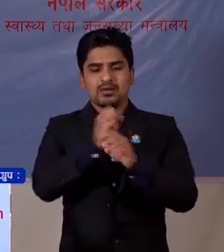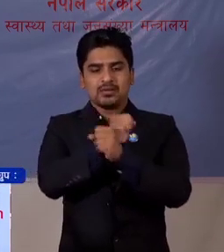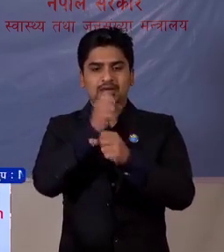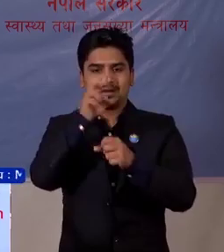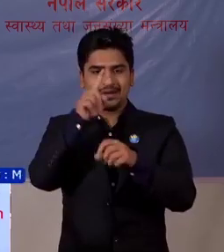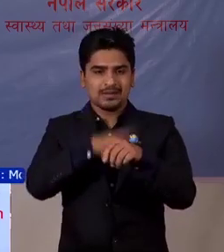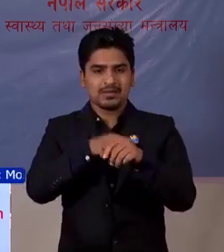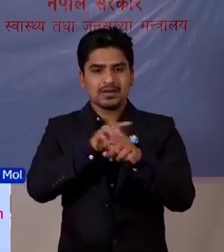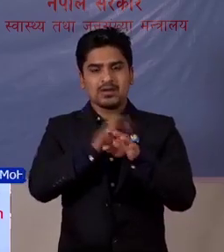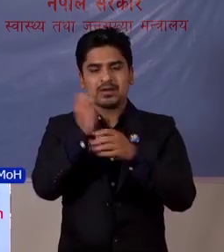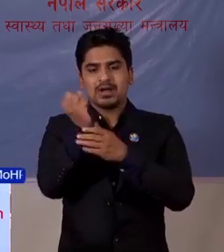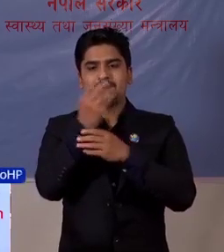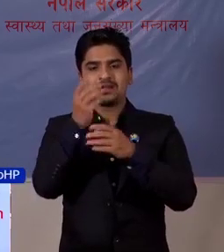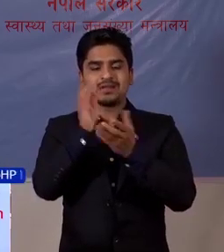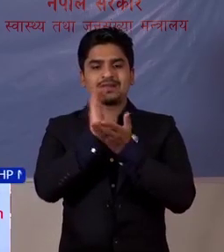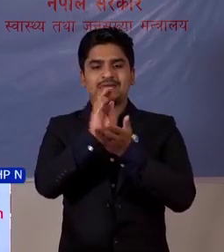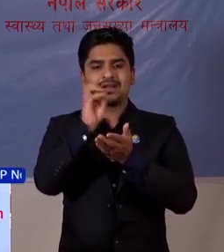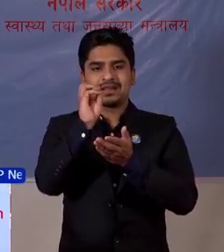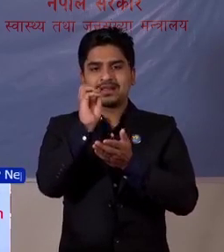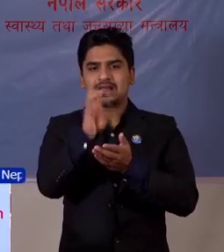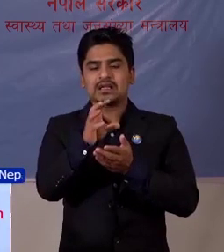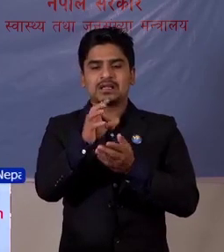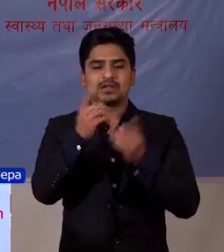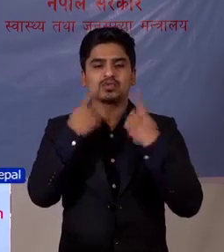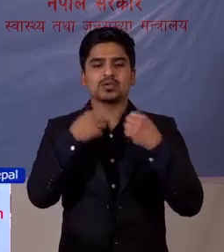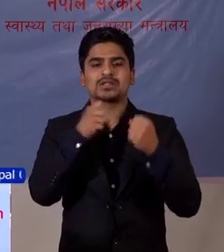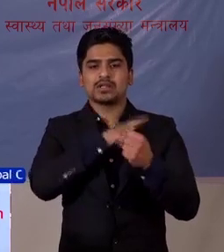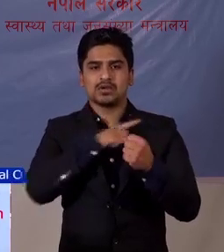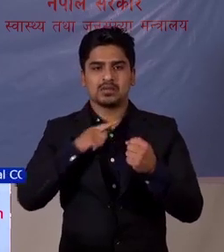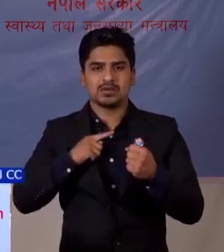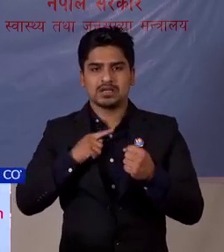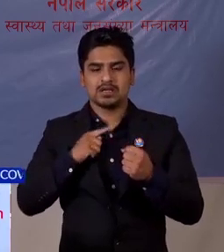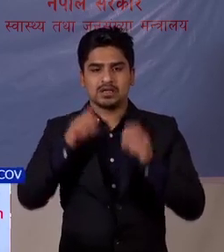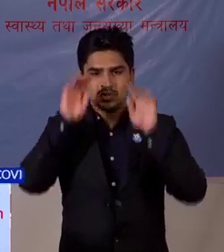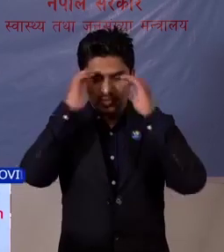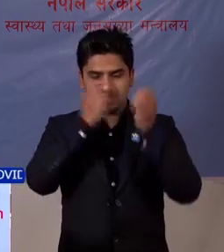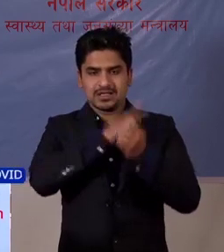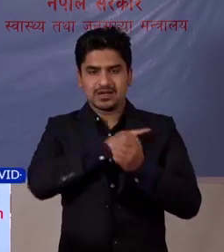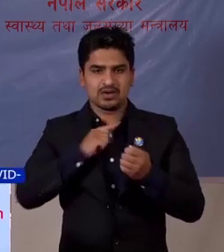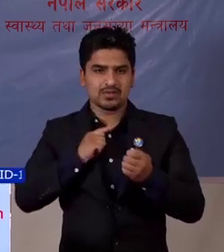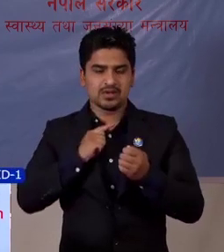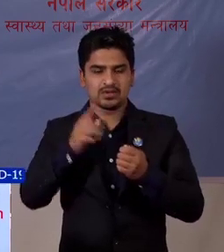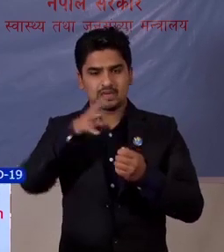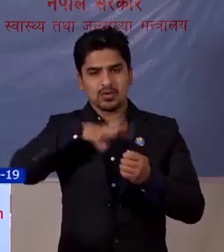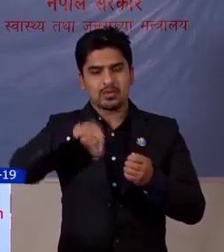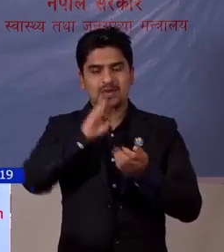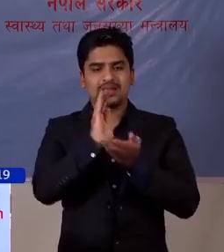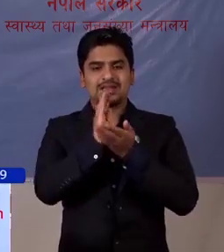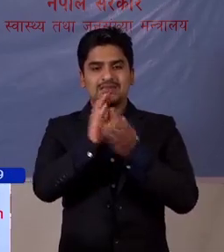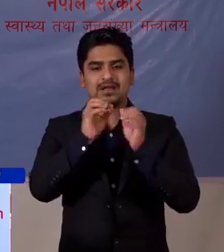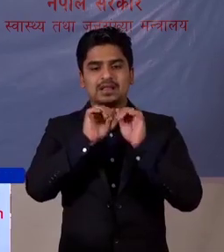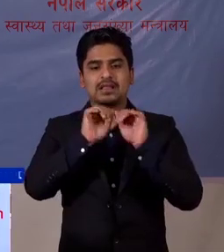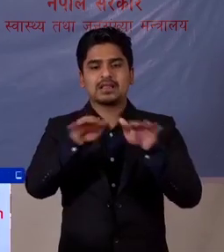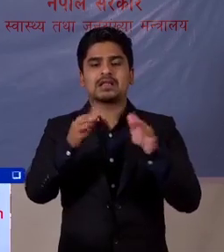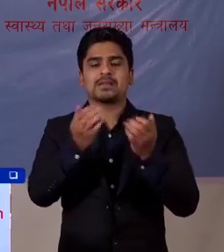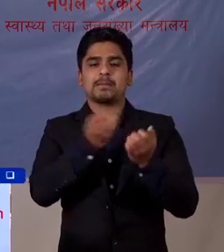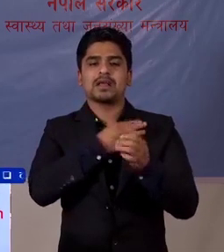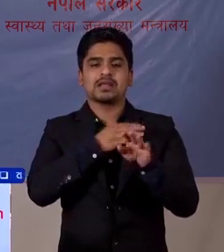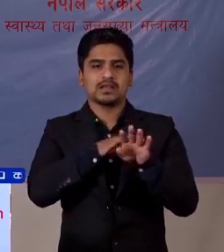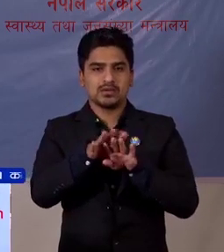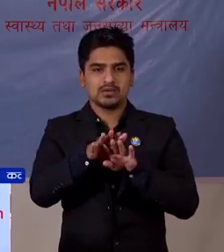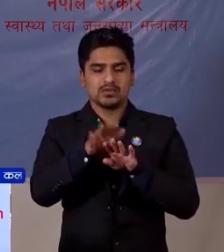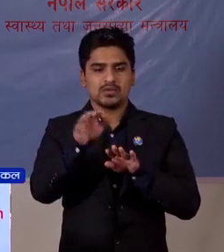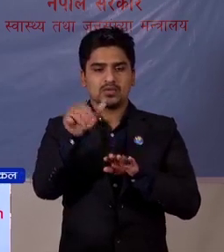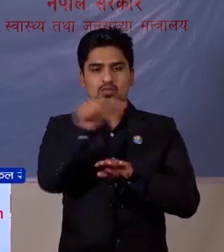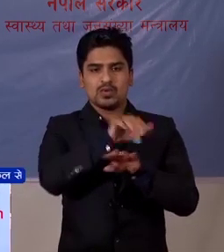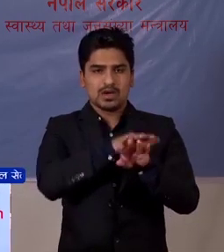घडीमा अत्यावश्यक सेवा दिन लागिराख्नुभएका स्वास्थ्यकर्मी सुरक्षाकर्मी लगायतका सबै सेवा प्रवाह गर्ने व्यक्तिहरू